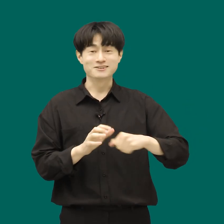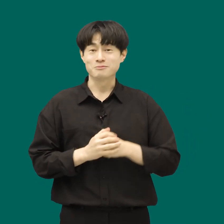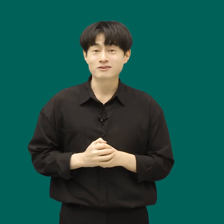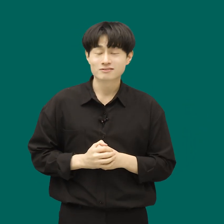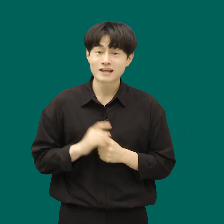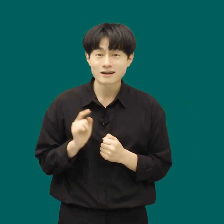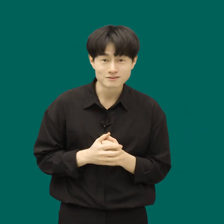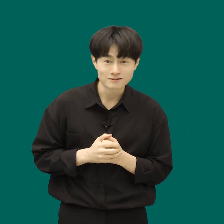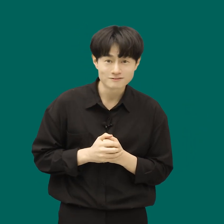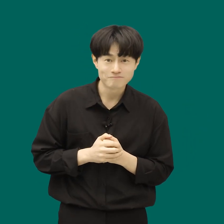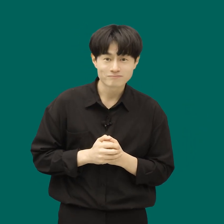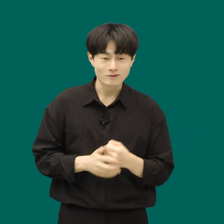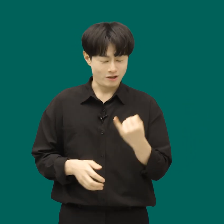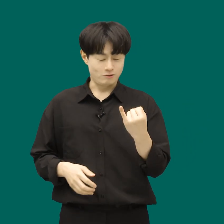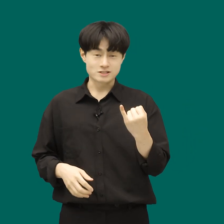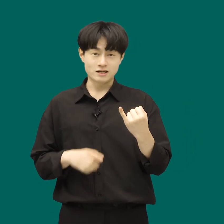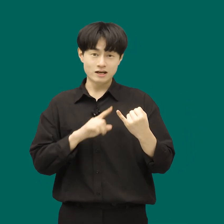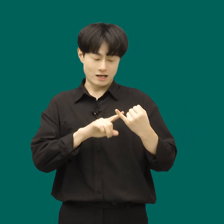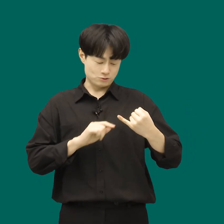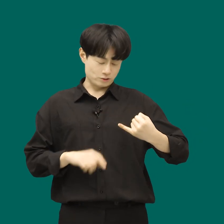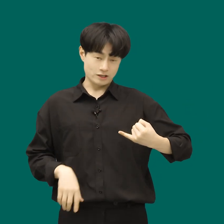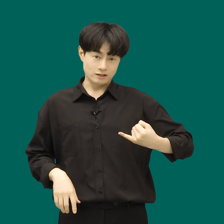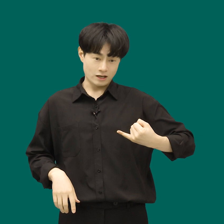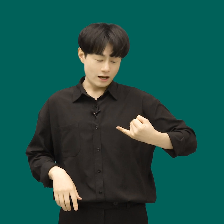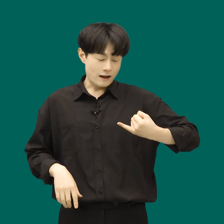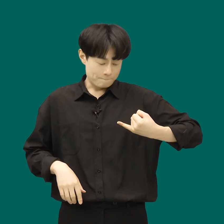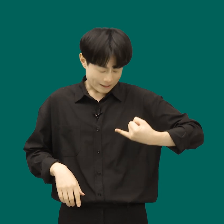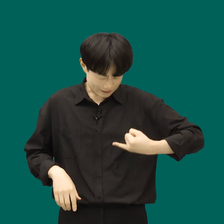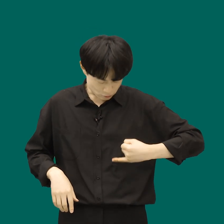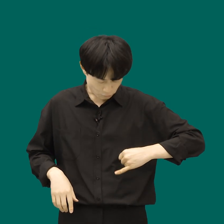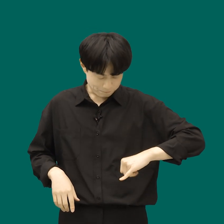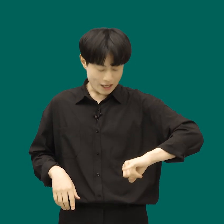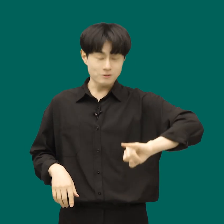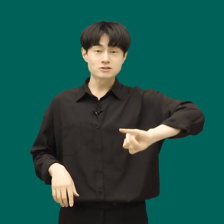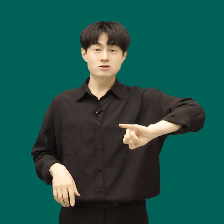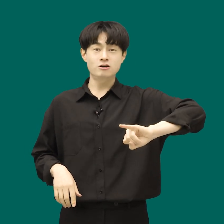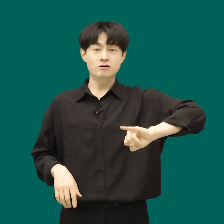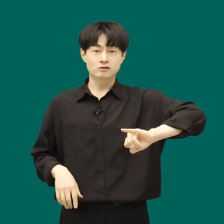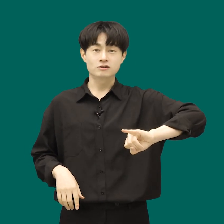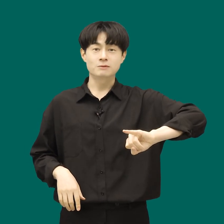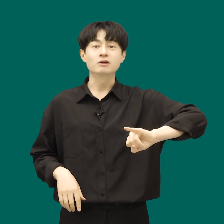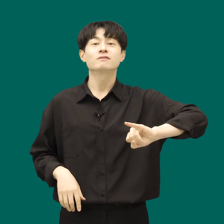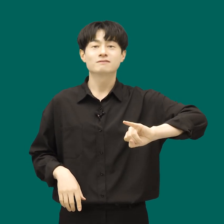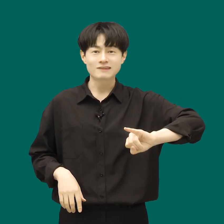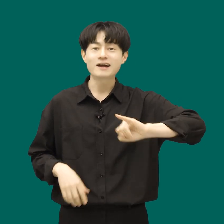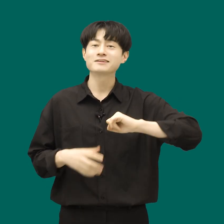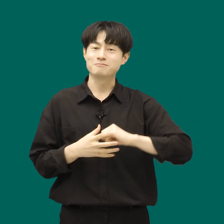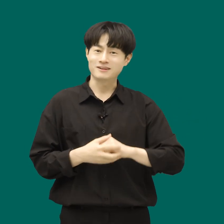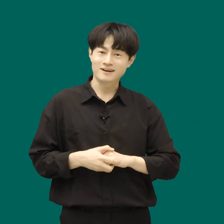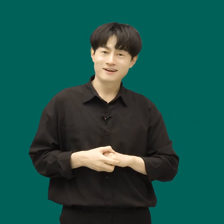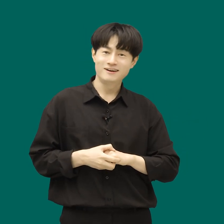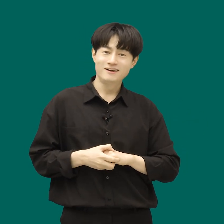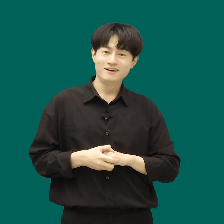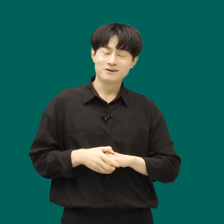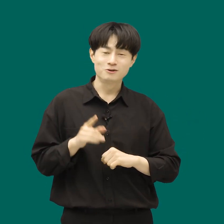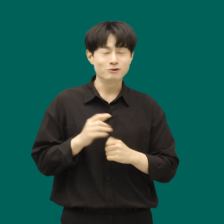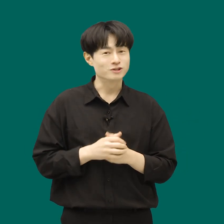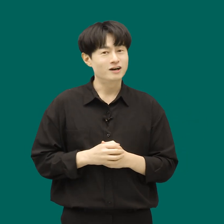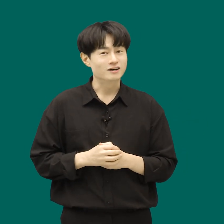그러면 딸은요. 네, 여자가 안쪽에 이렇게 있다가 바깥으로 빼면서 이렇게 하면 딸이 됩니다. 그러면 우리가